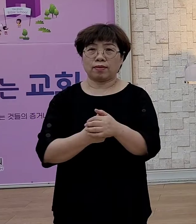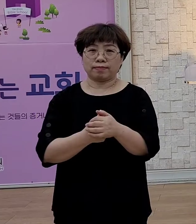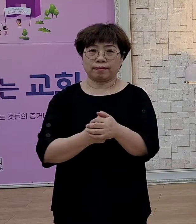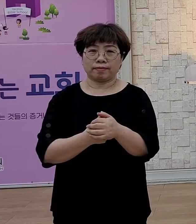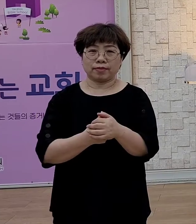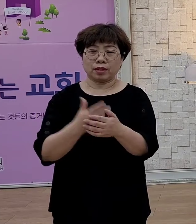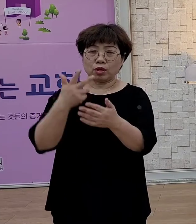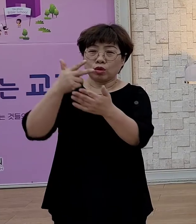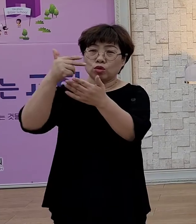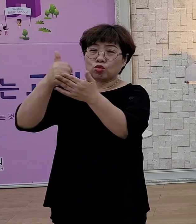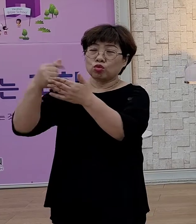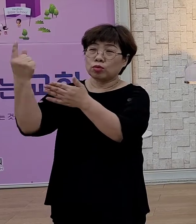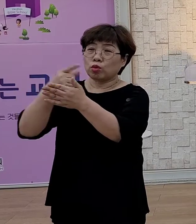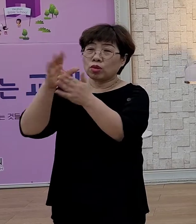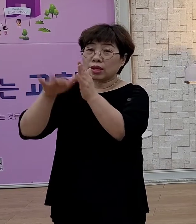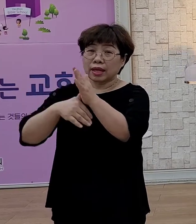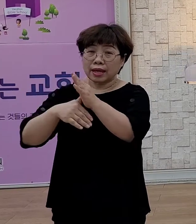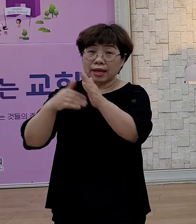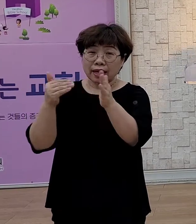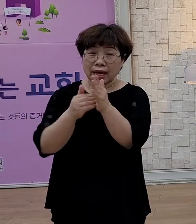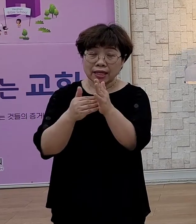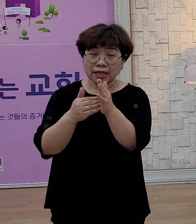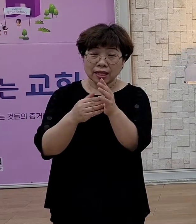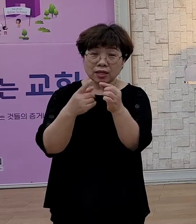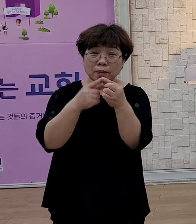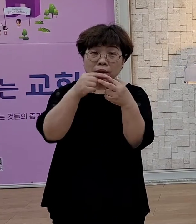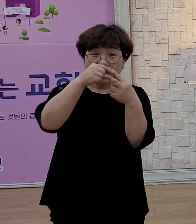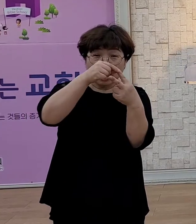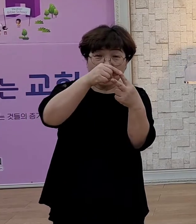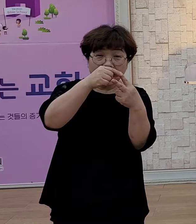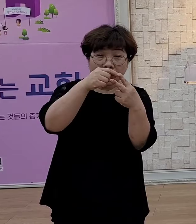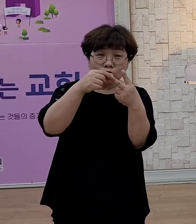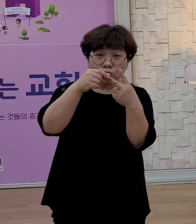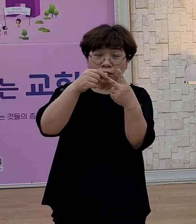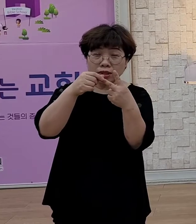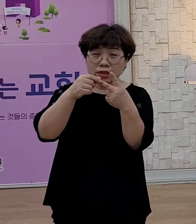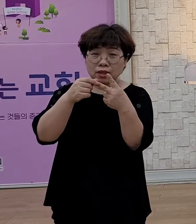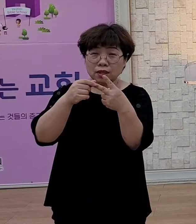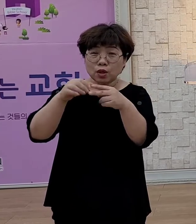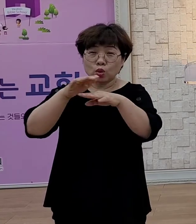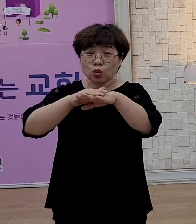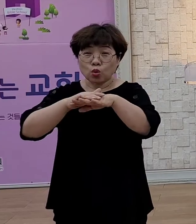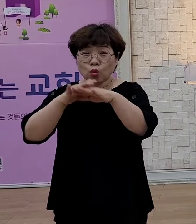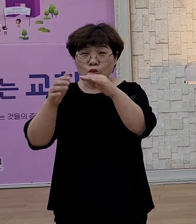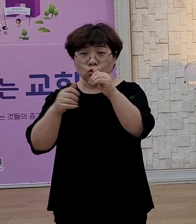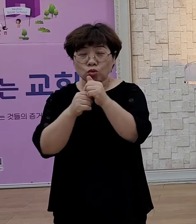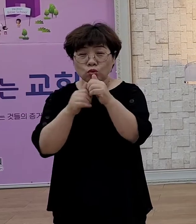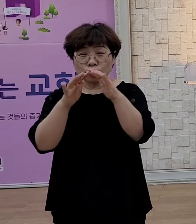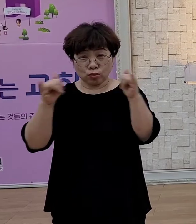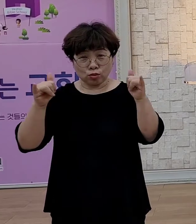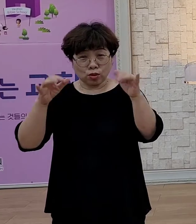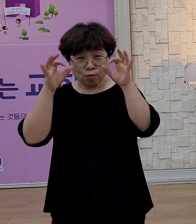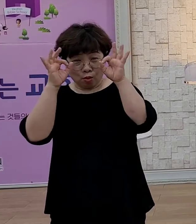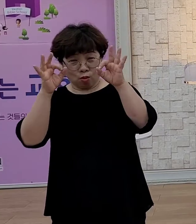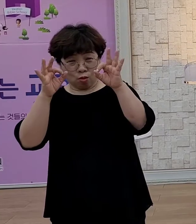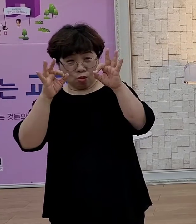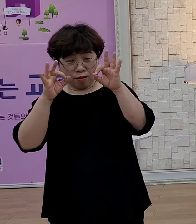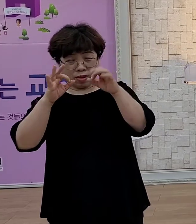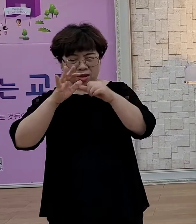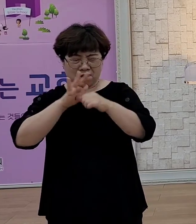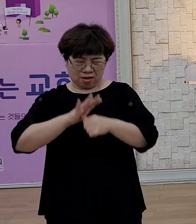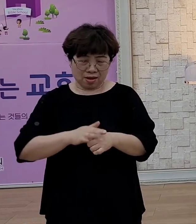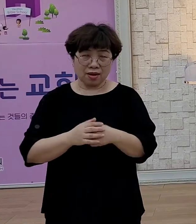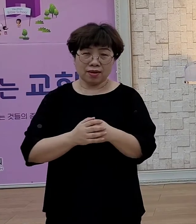주님 오실 때까지, 이제 그게 첫 번째잖아요. 두 번째는 농부를 보면서 인내하라 이 말입니다. 자,